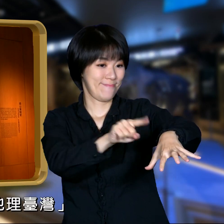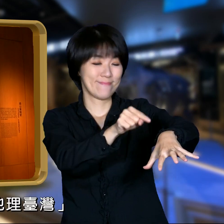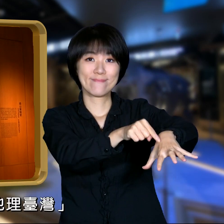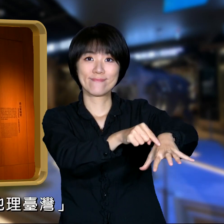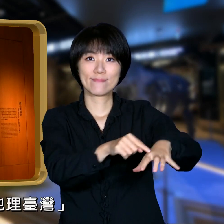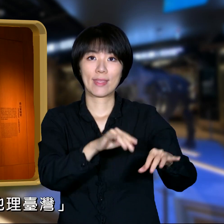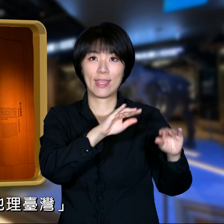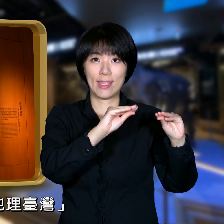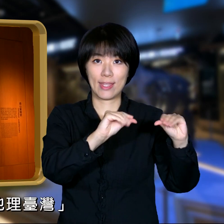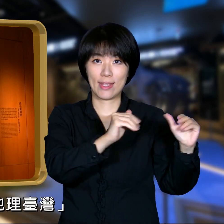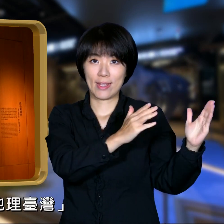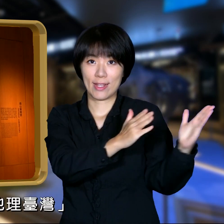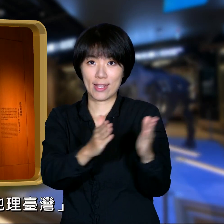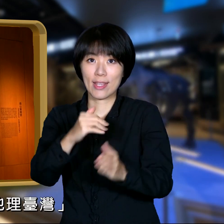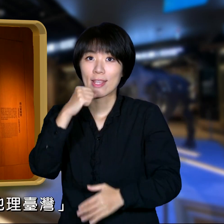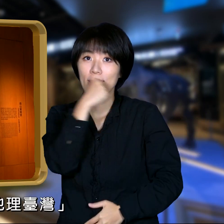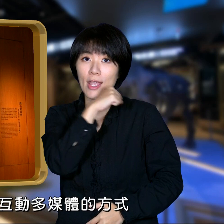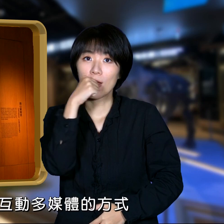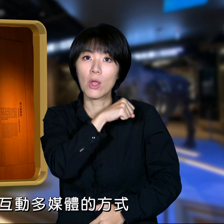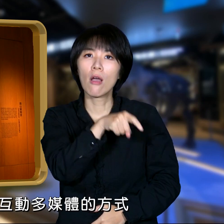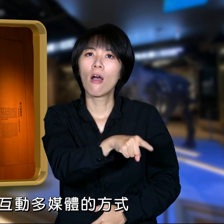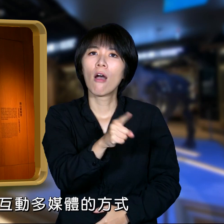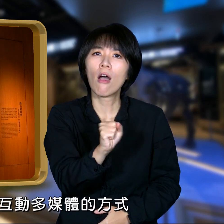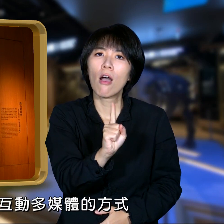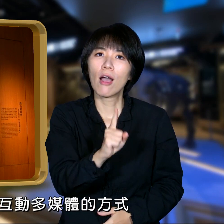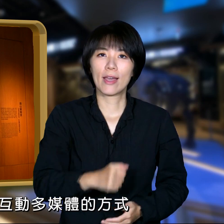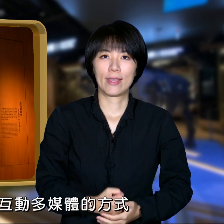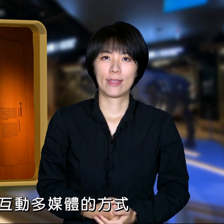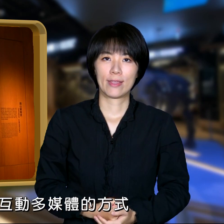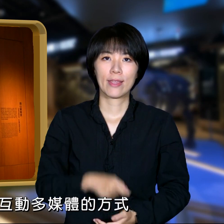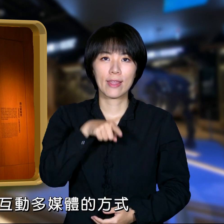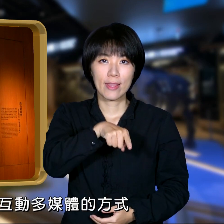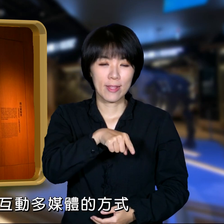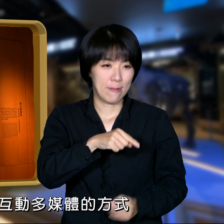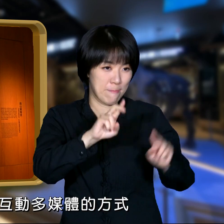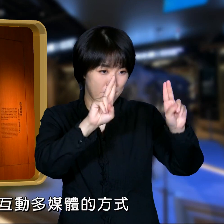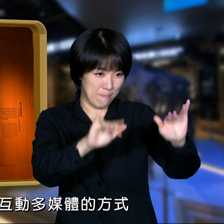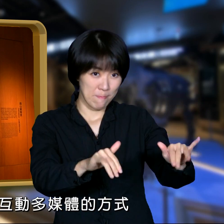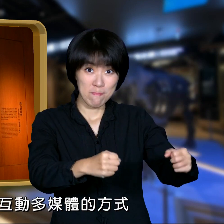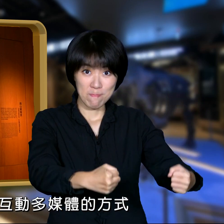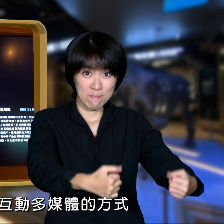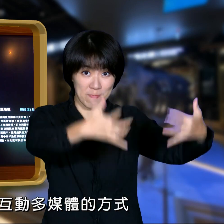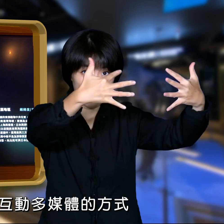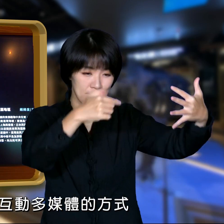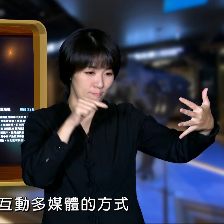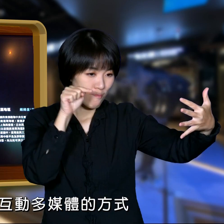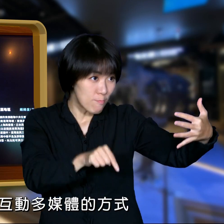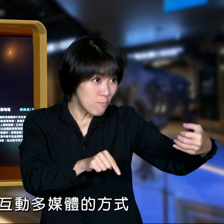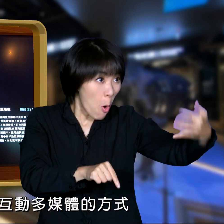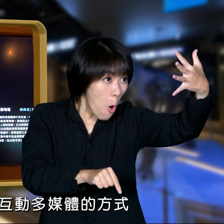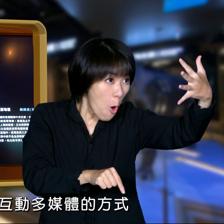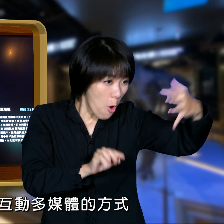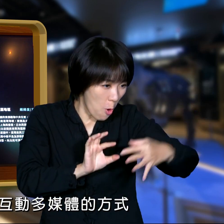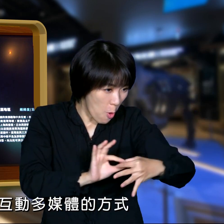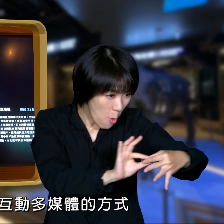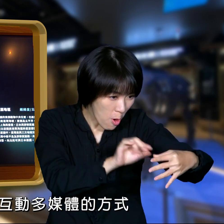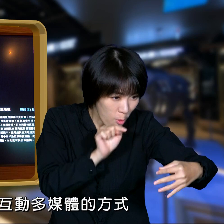地理台湾则将台湾以互动多媒体的方式